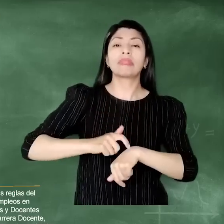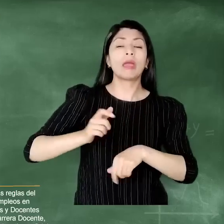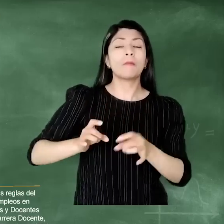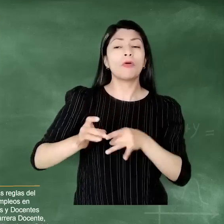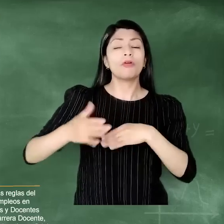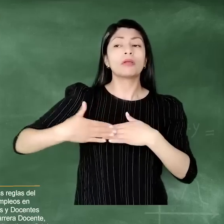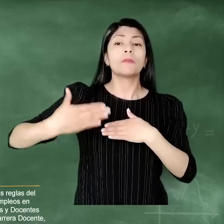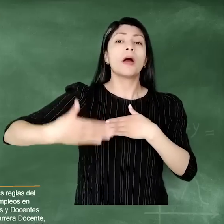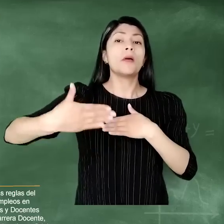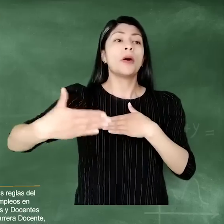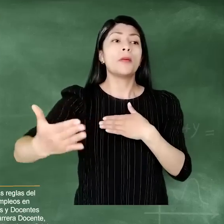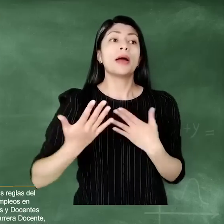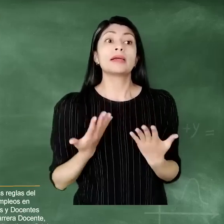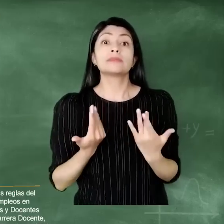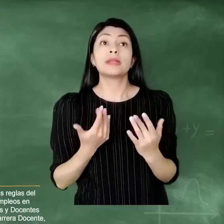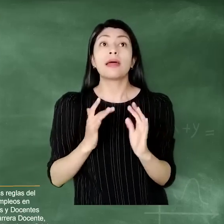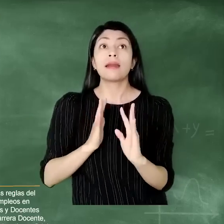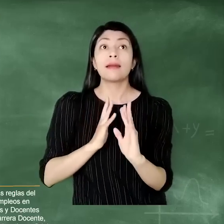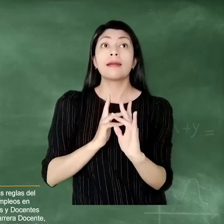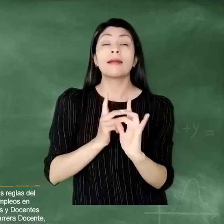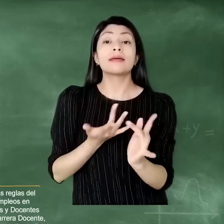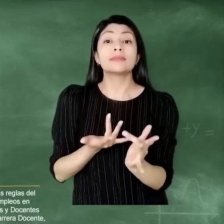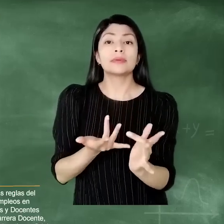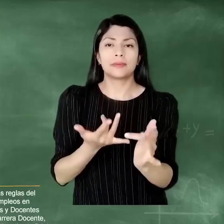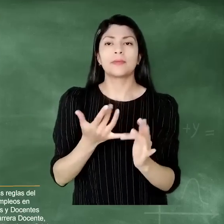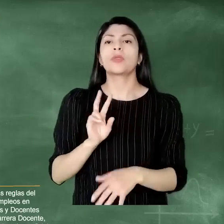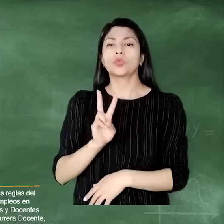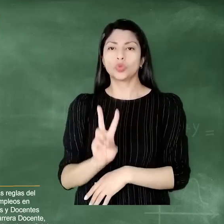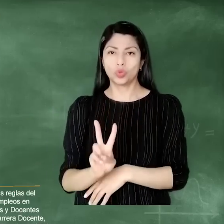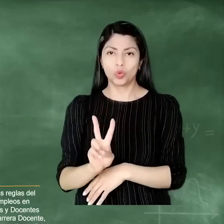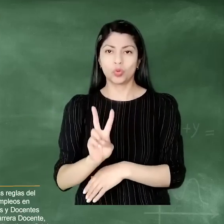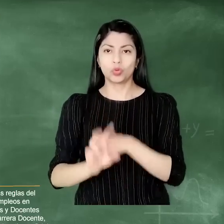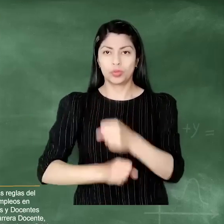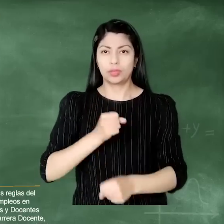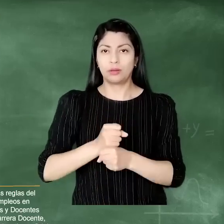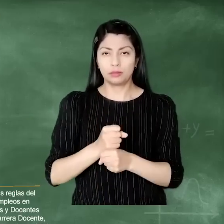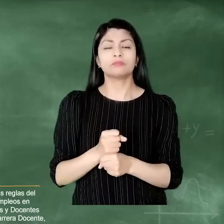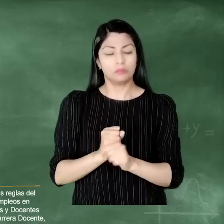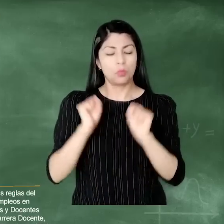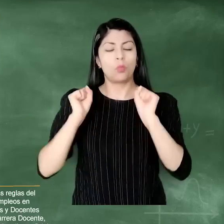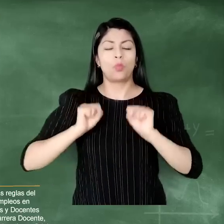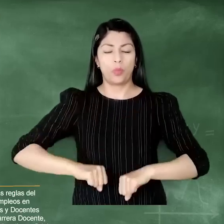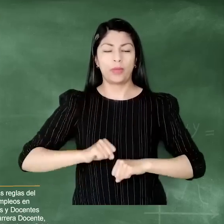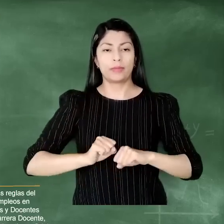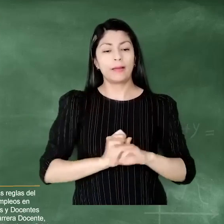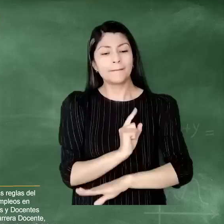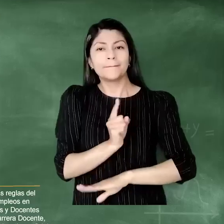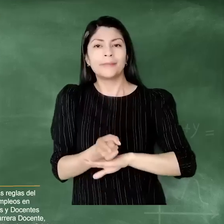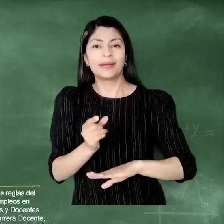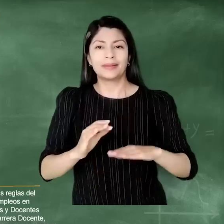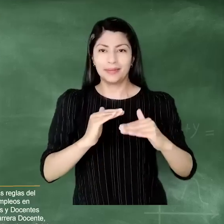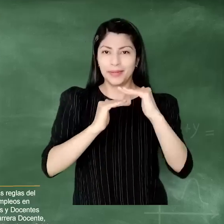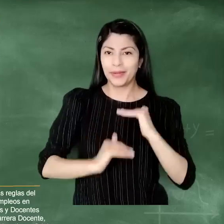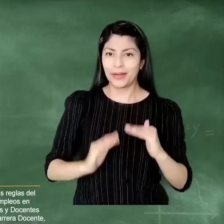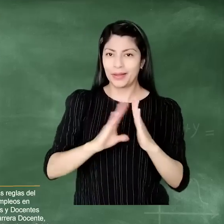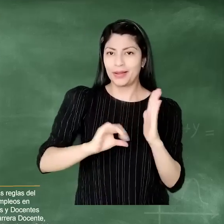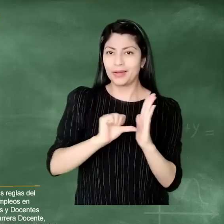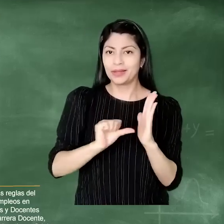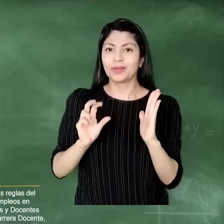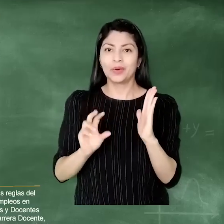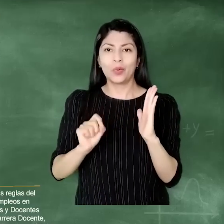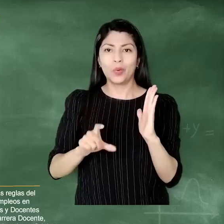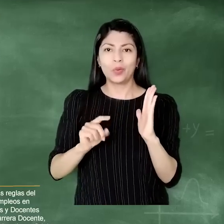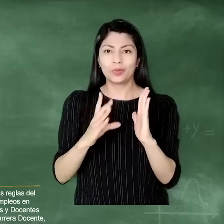Las listas de elegibles tendrán una vigencia de 2 años a partir de su firmeza total, conforme a lo establecido en